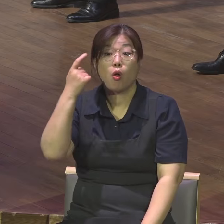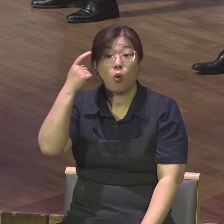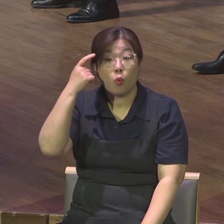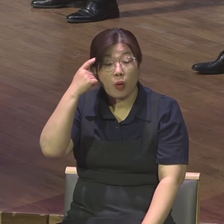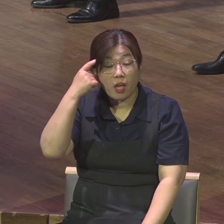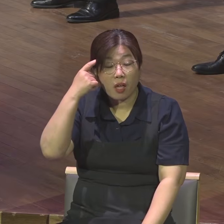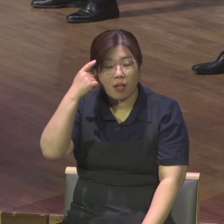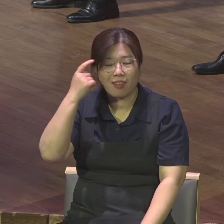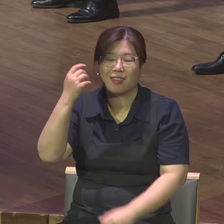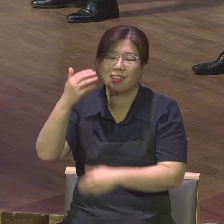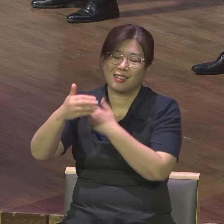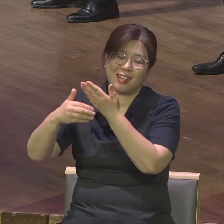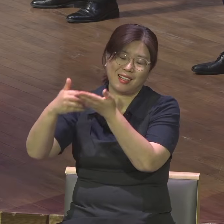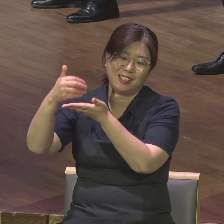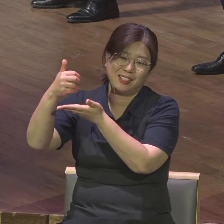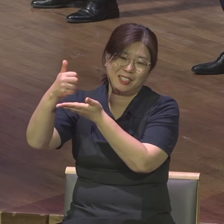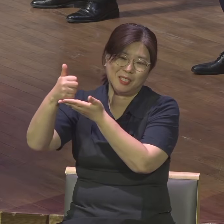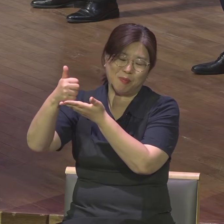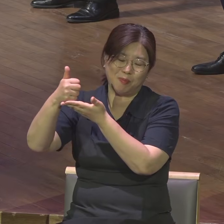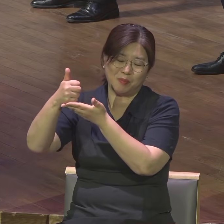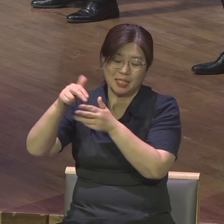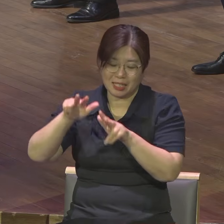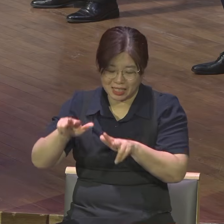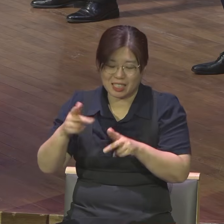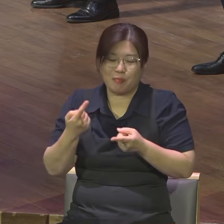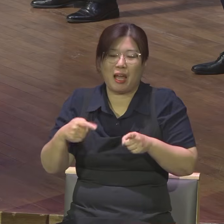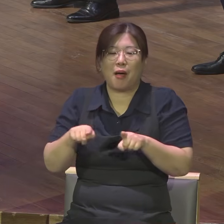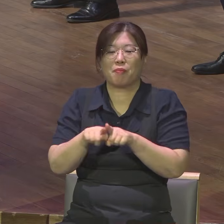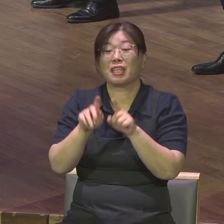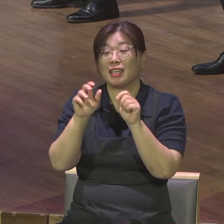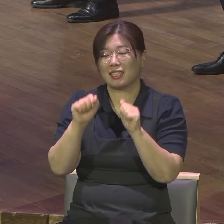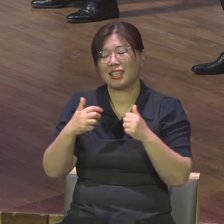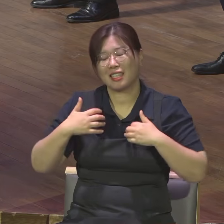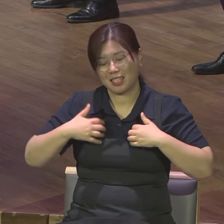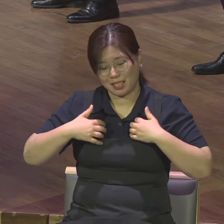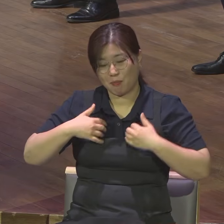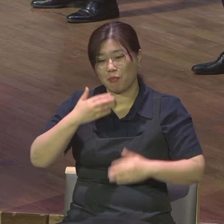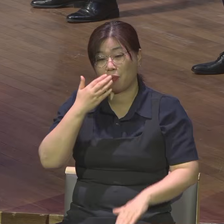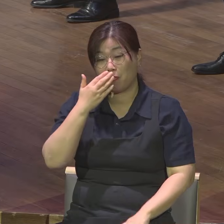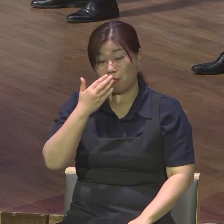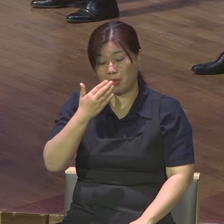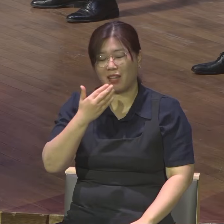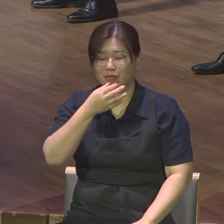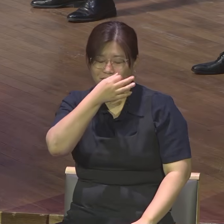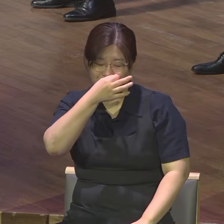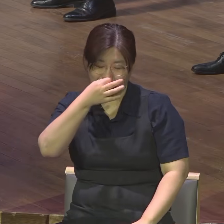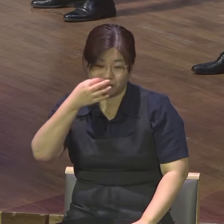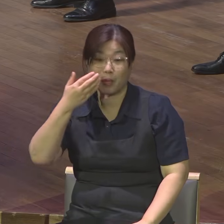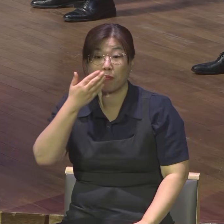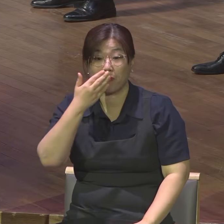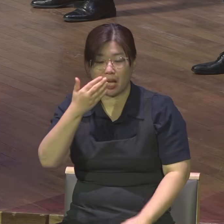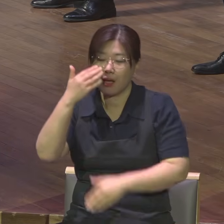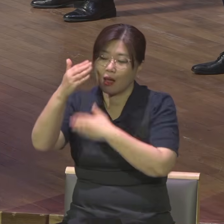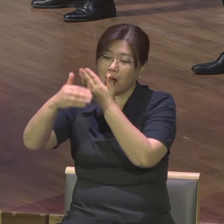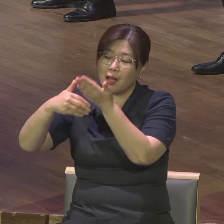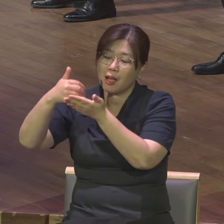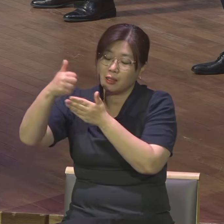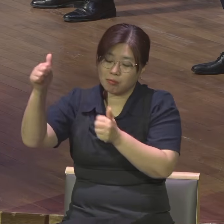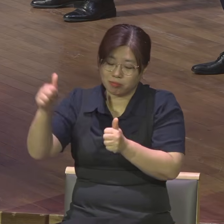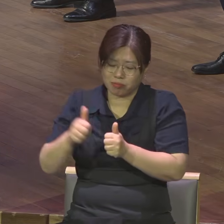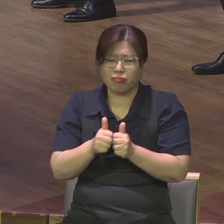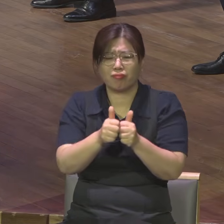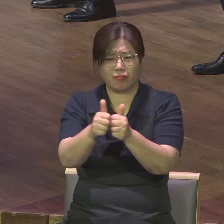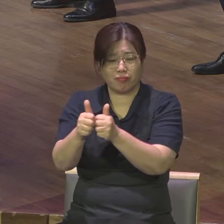것은 성삼위 하나님이 지금 여기 계시기 때문입니다. 우리 안에 하나님께서 임마누엘로 함께하고 계십니다. 여전히